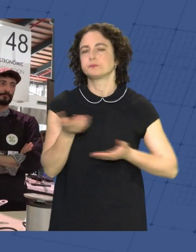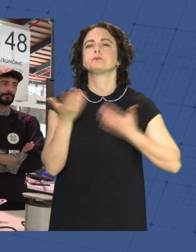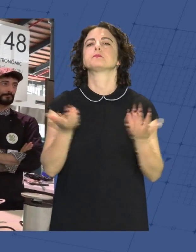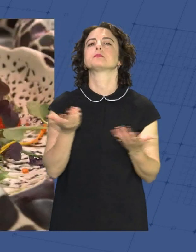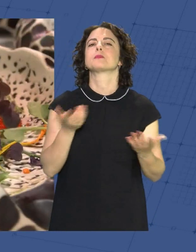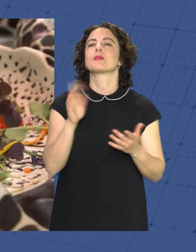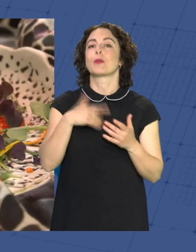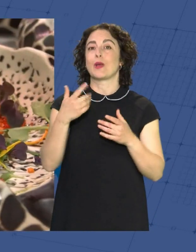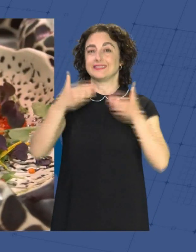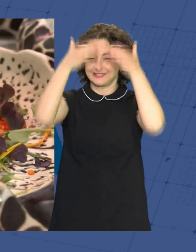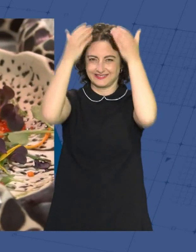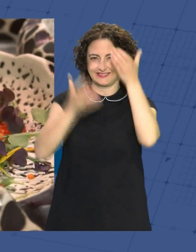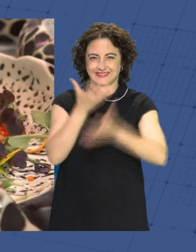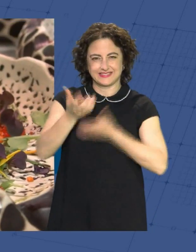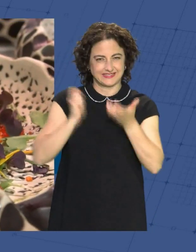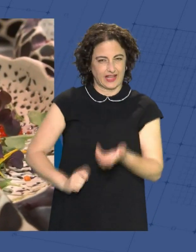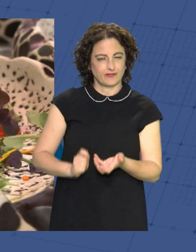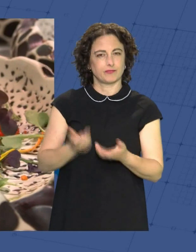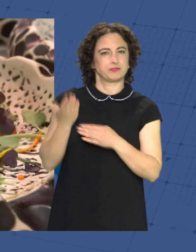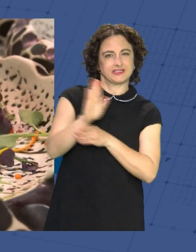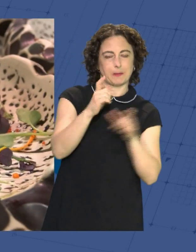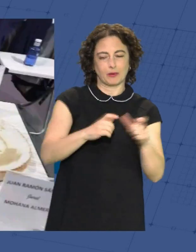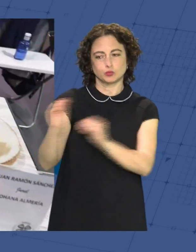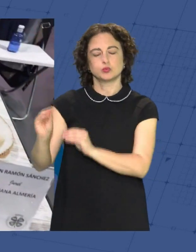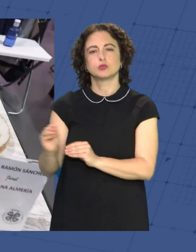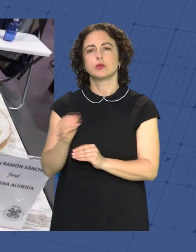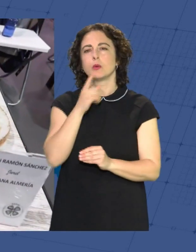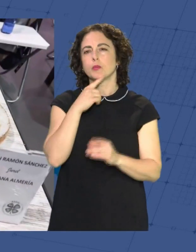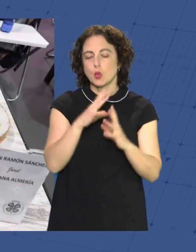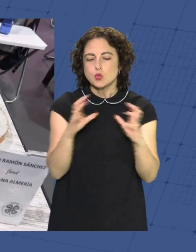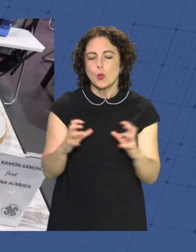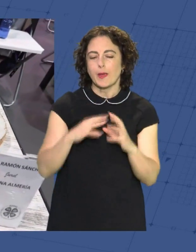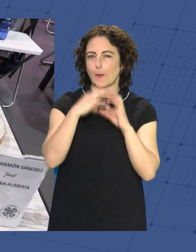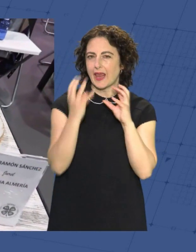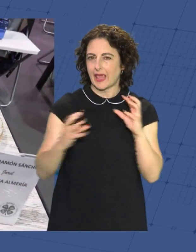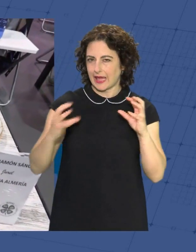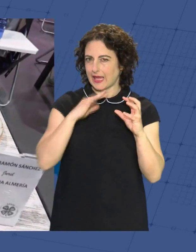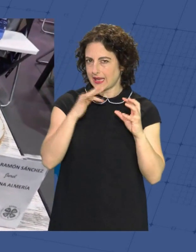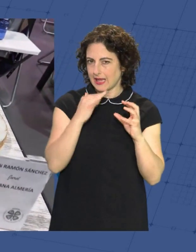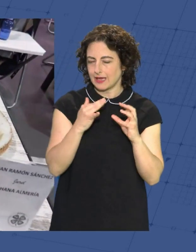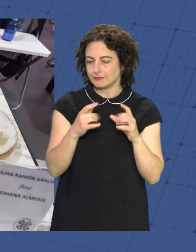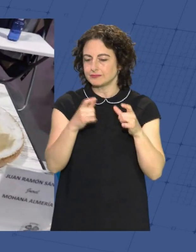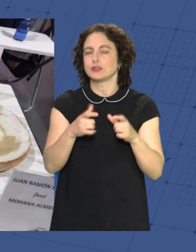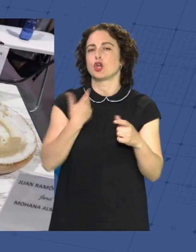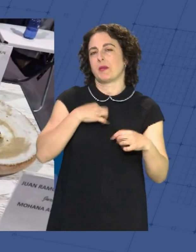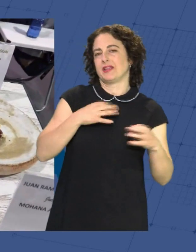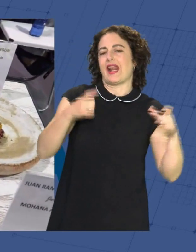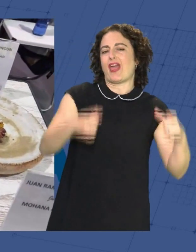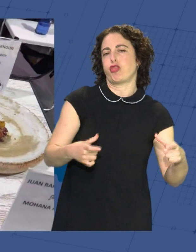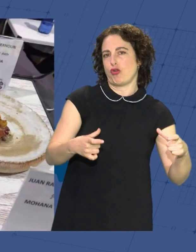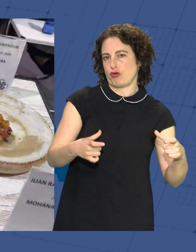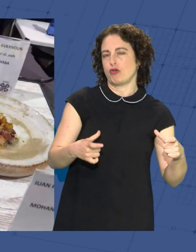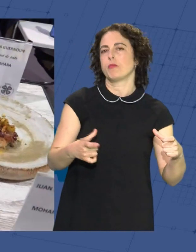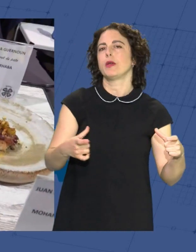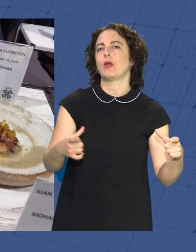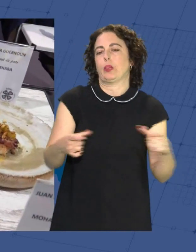presentado sus platos para este campeonato provincial. Es una nube de berenjena que lo tenemos en modo ración en Cacho y Zacaya, pero